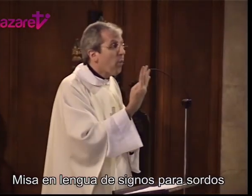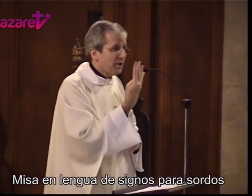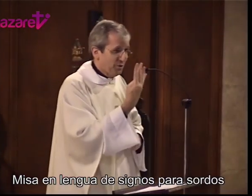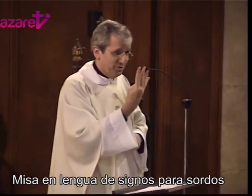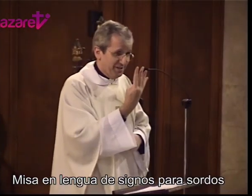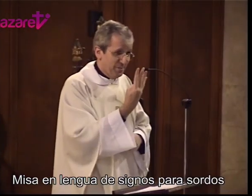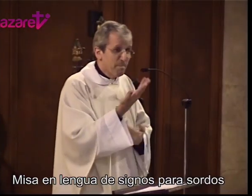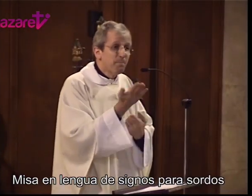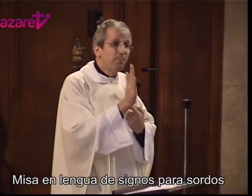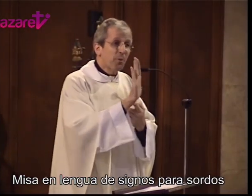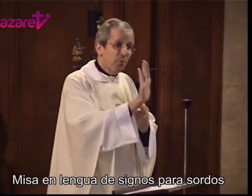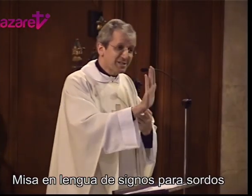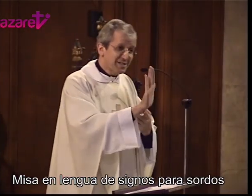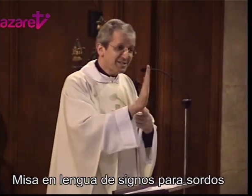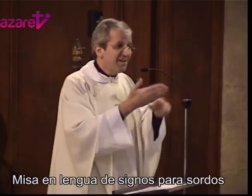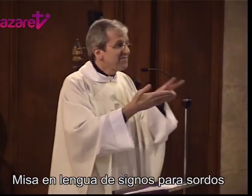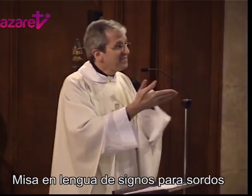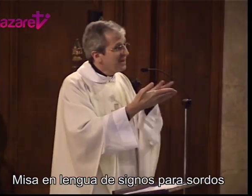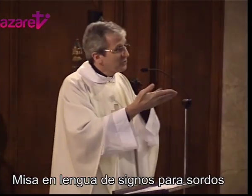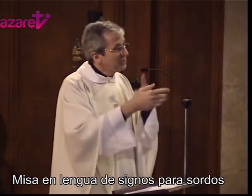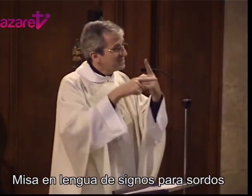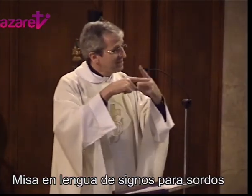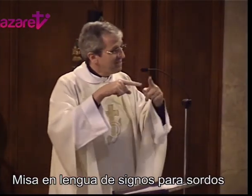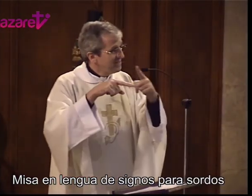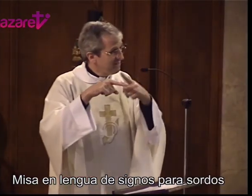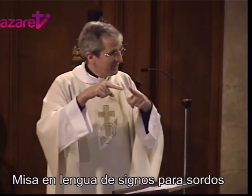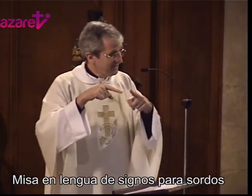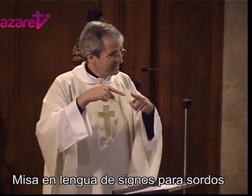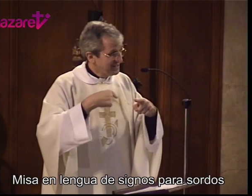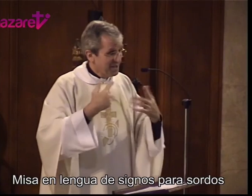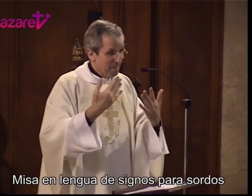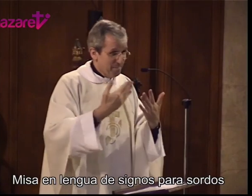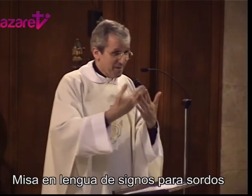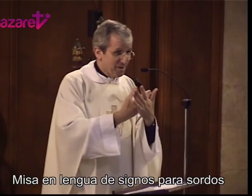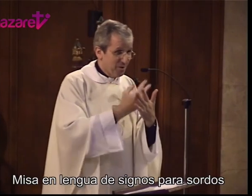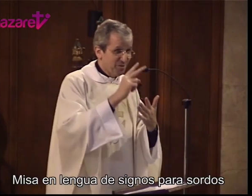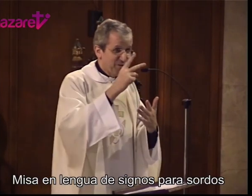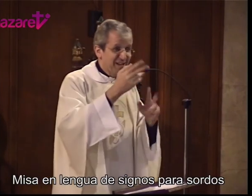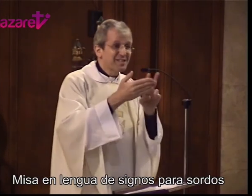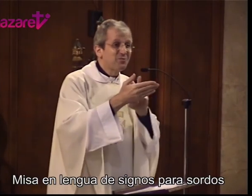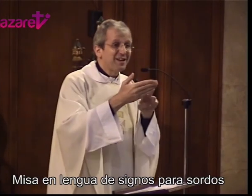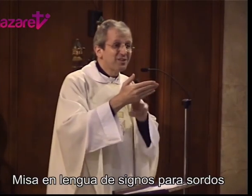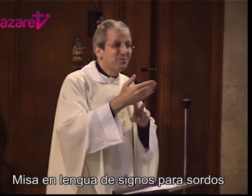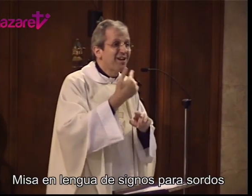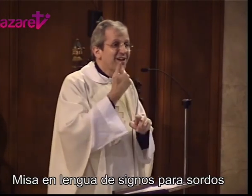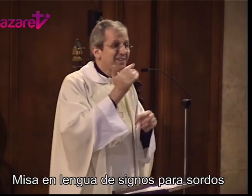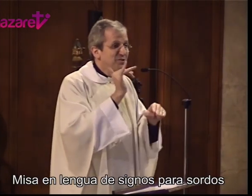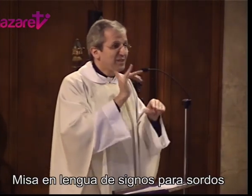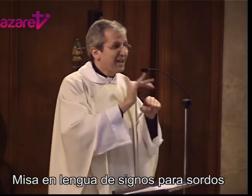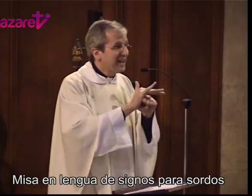cuatro propuestas de lecturas diferentes. Me he equivocado en la segunda lectura que he dicho de la carta a